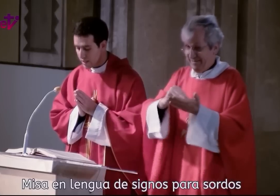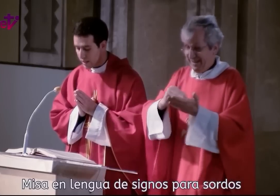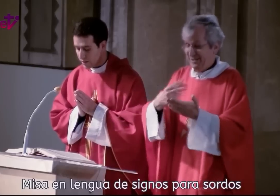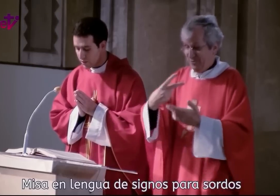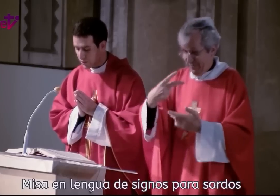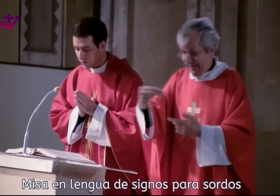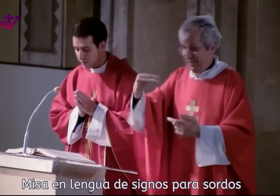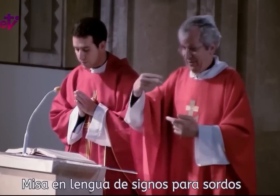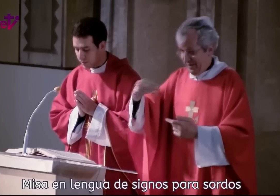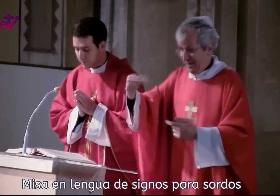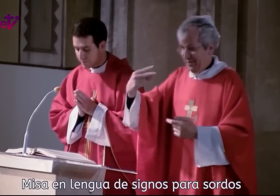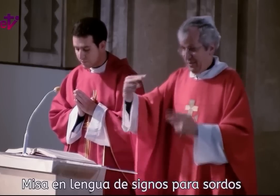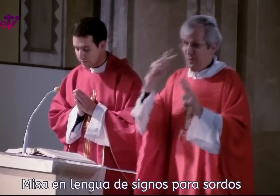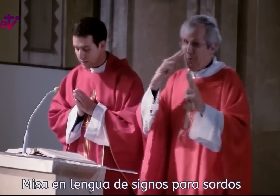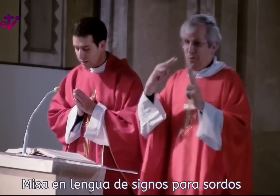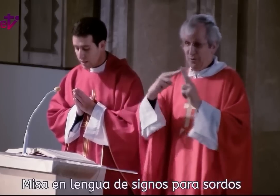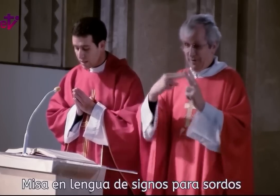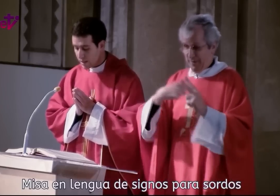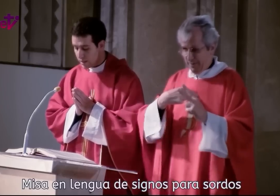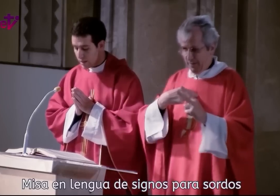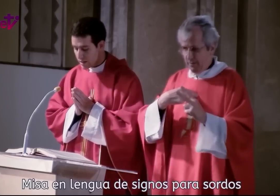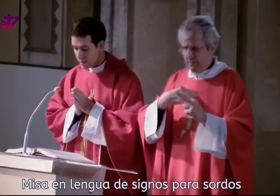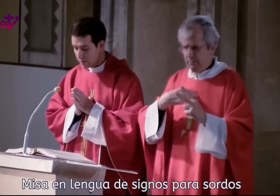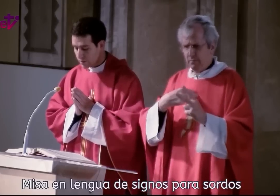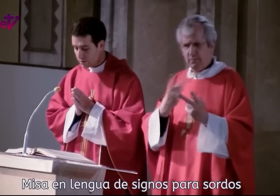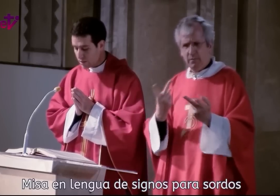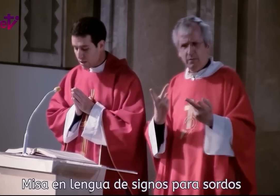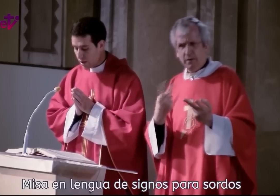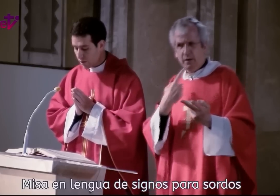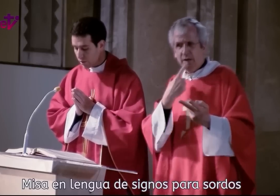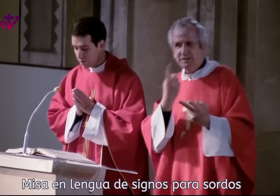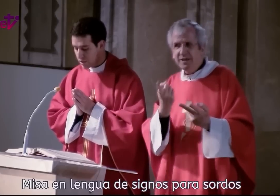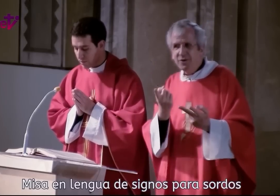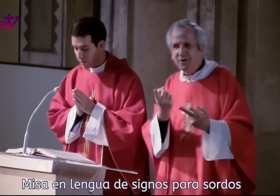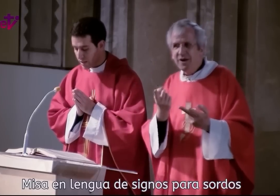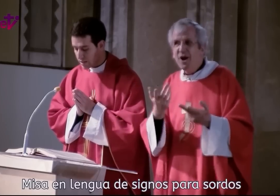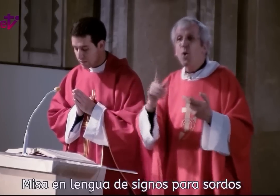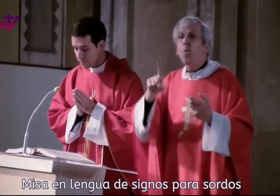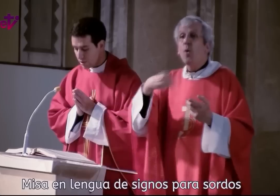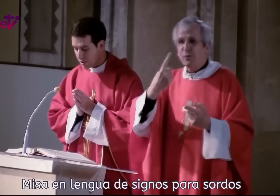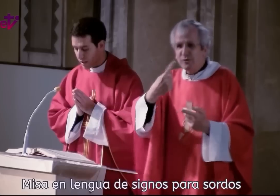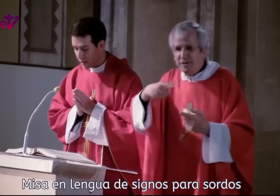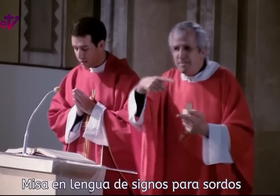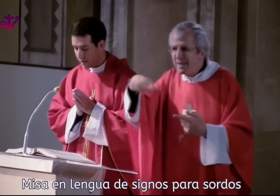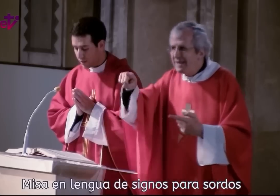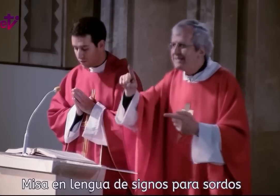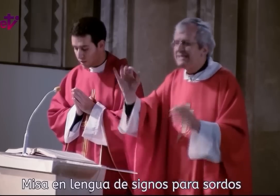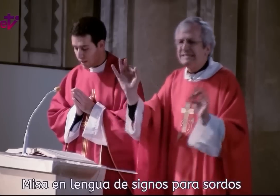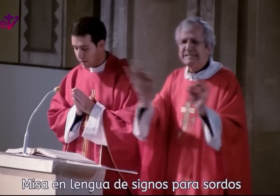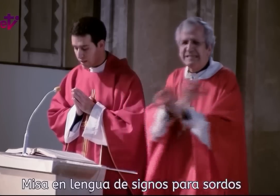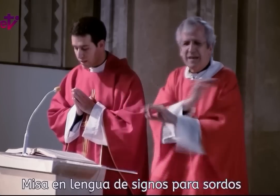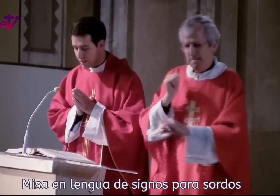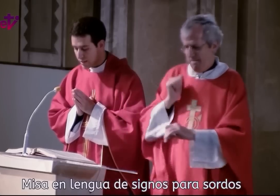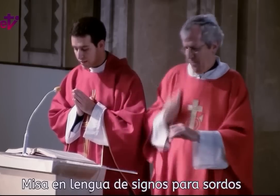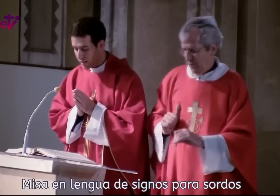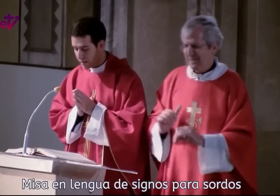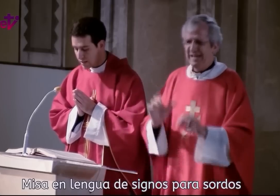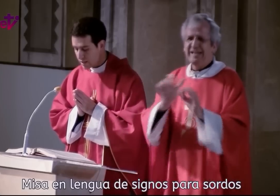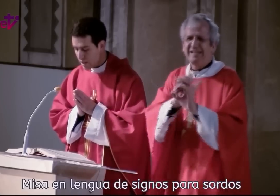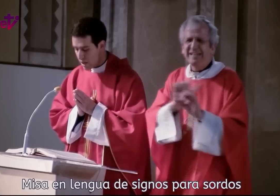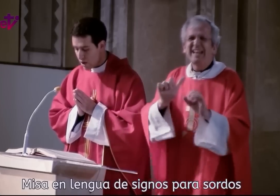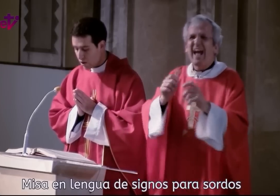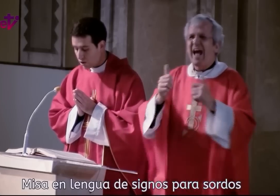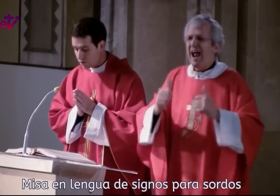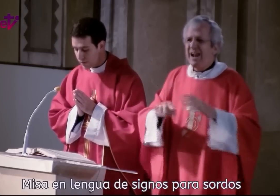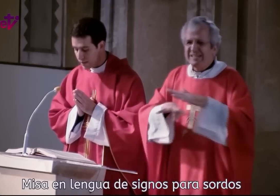hayas negado conocerme. Y les dijo: cuando os envié sin bolsa, ni alforja, ni